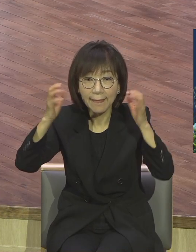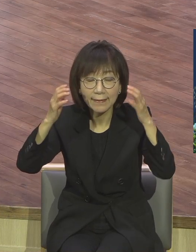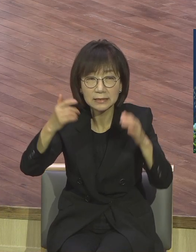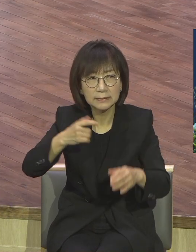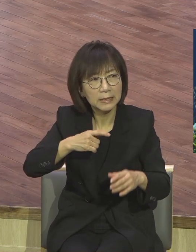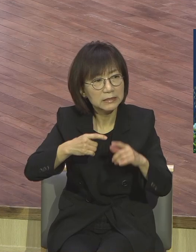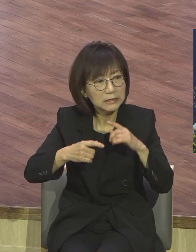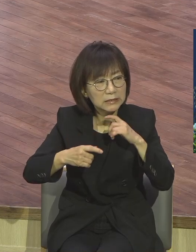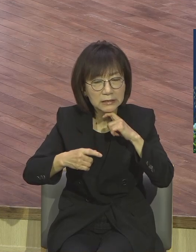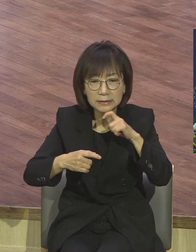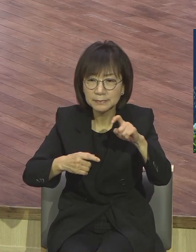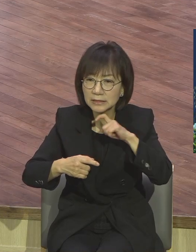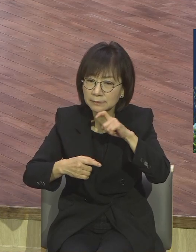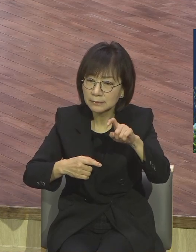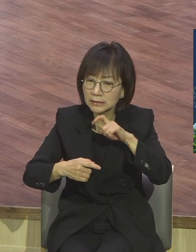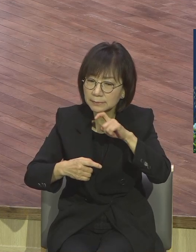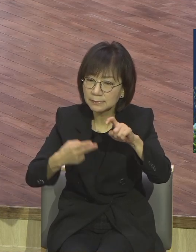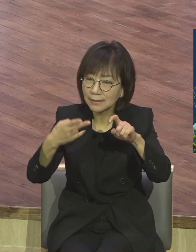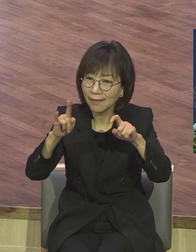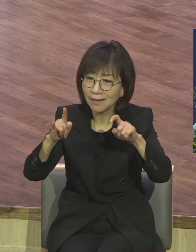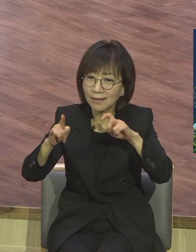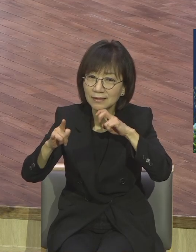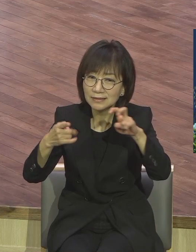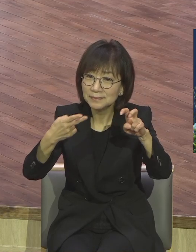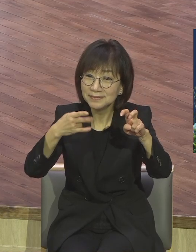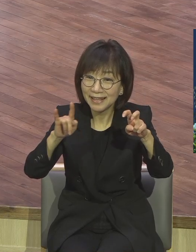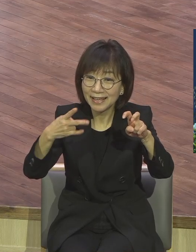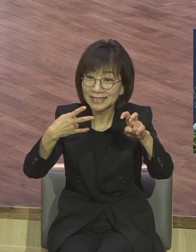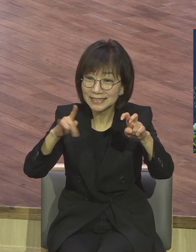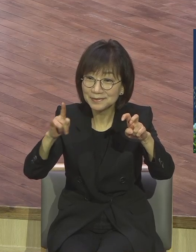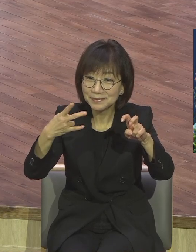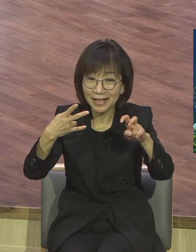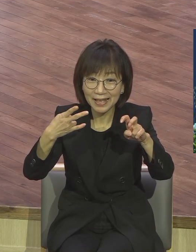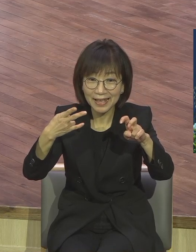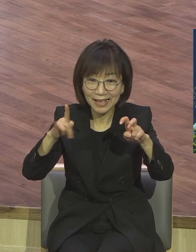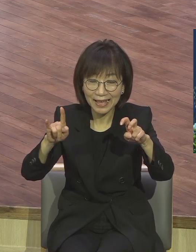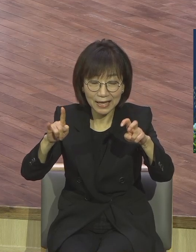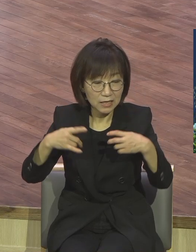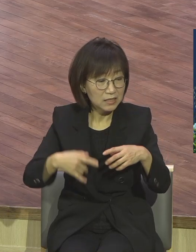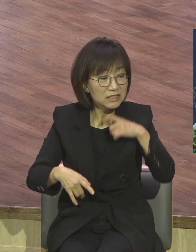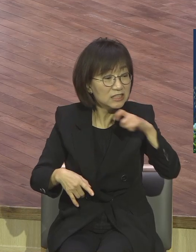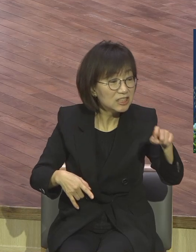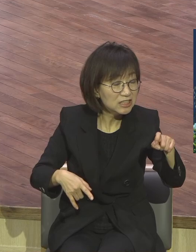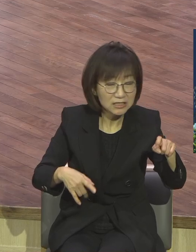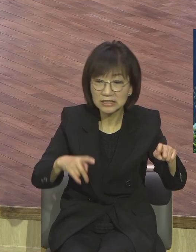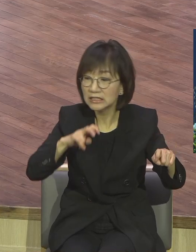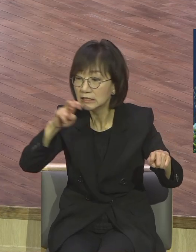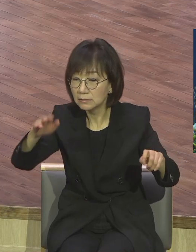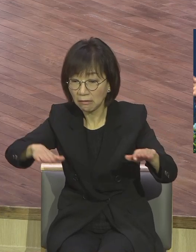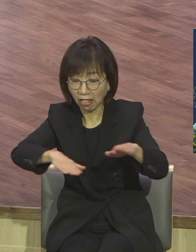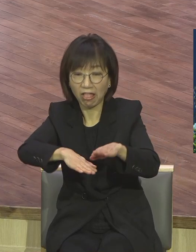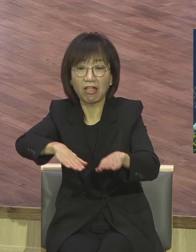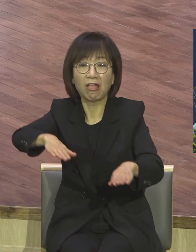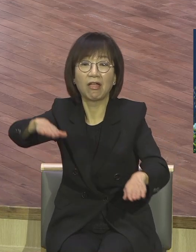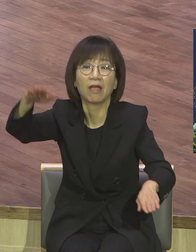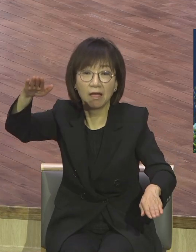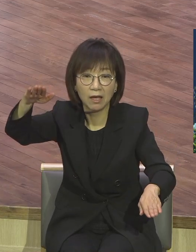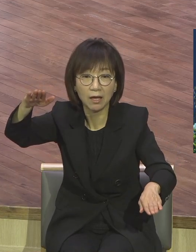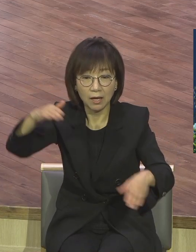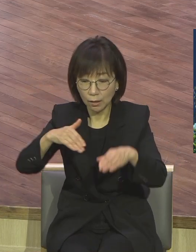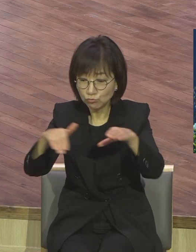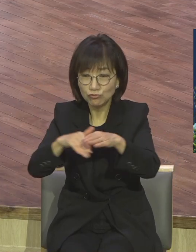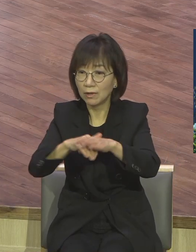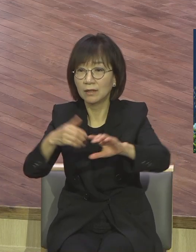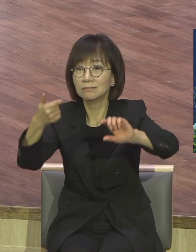미만, 10대 이상, 20대, 30대, 20대, 30대 엄청 차이 납니다. 10대, 20대 완전 다릅니다.